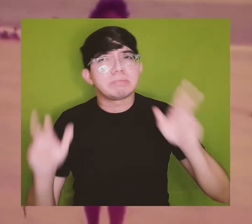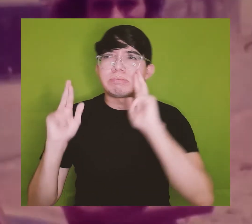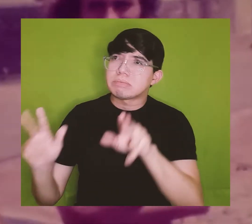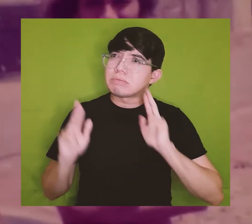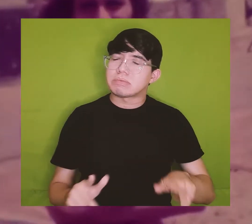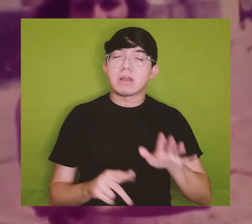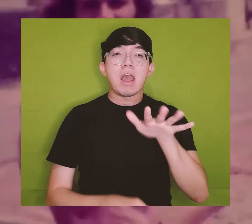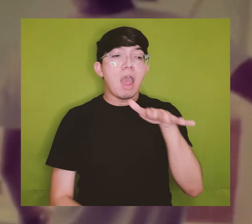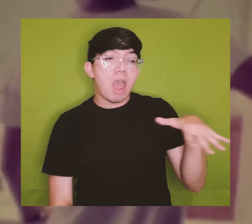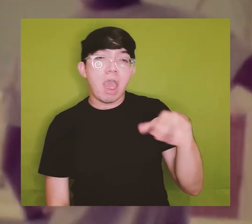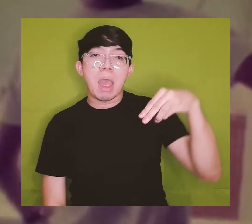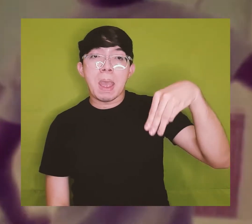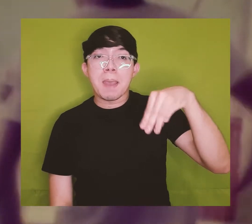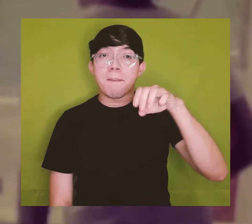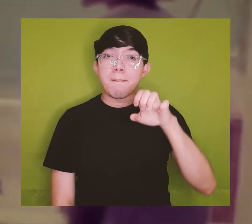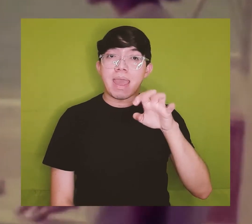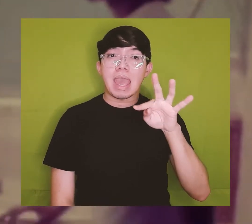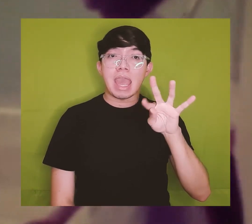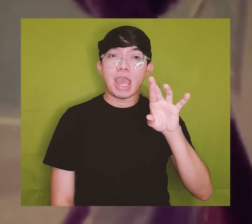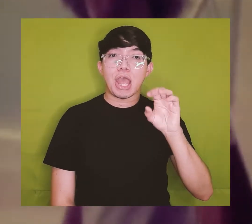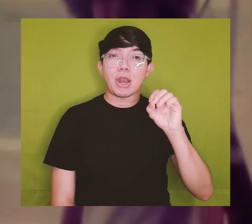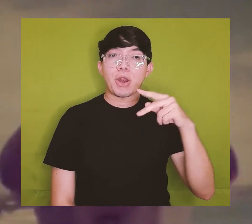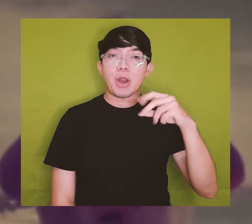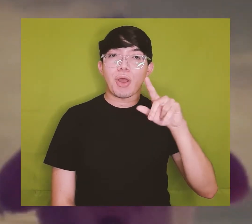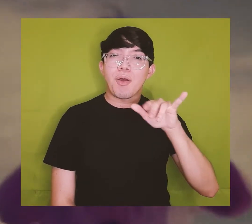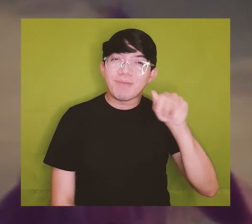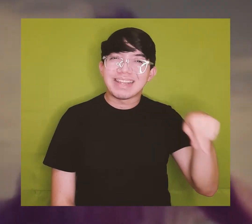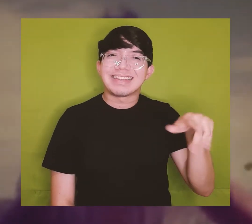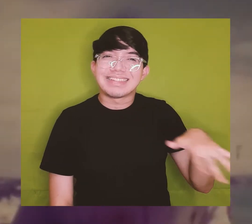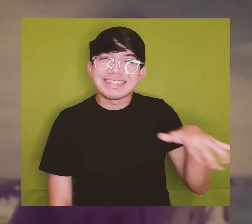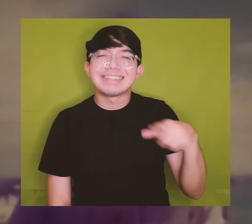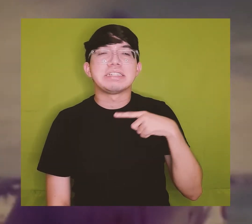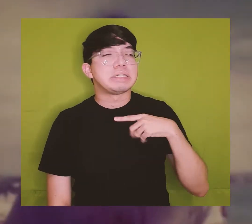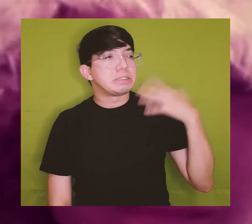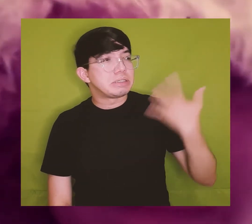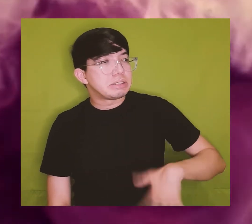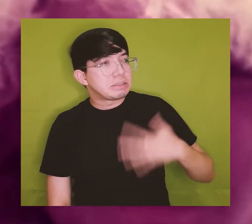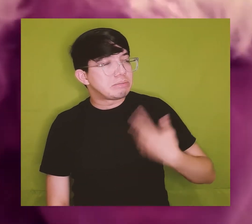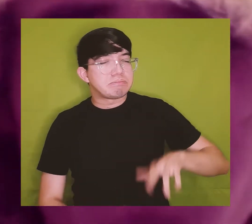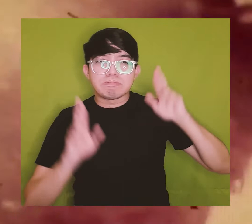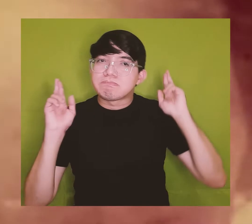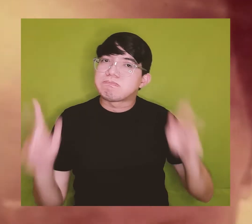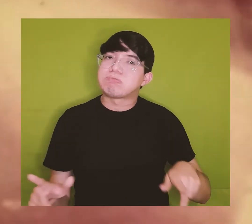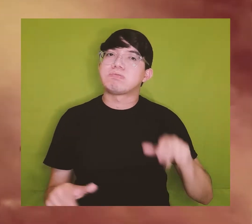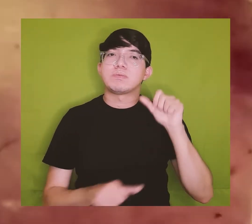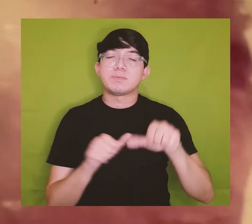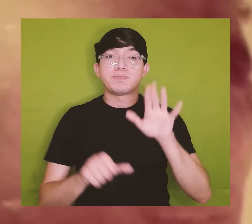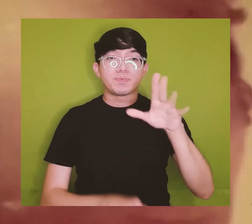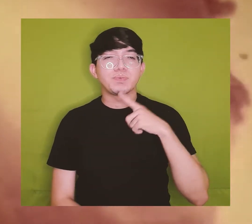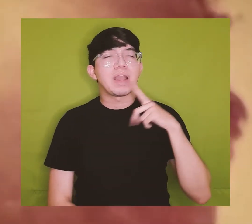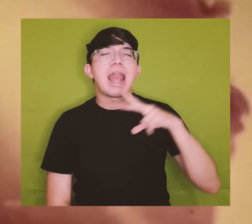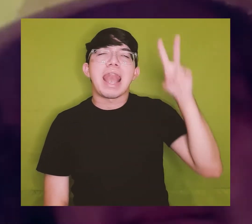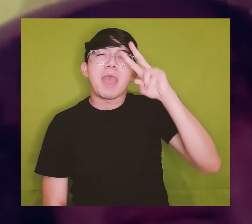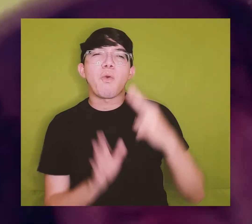hoje, no metrópole, eu não consigo mais me achar. É bem isso, sabe? Eu adorei tua definição de memória, porque me lembra muito um autor que